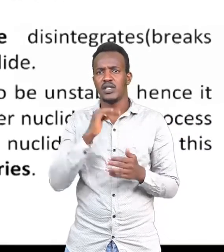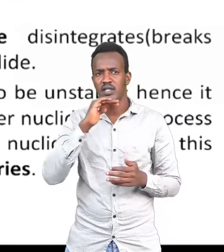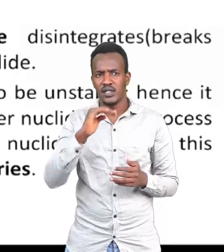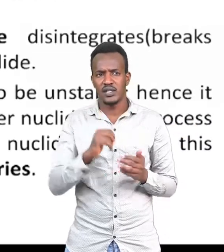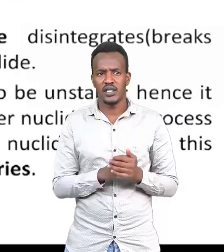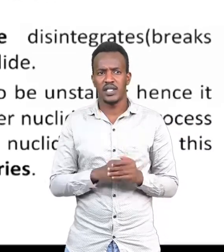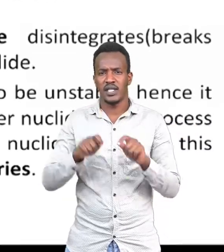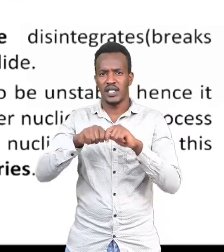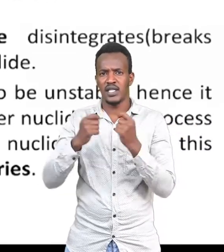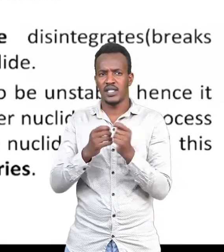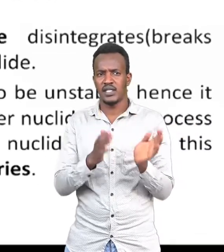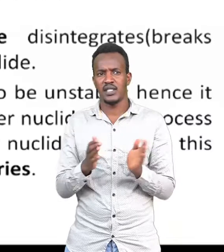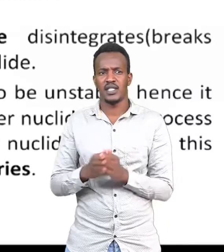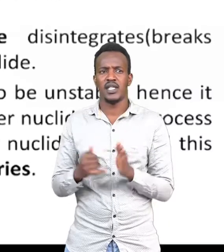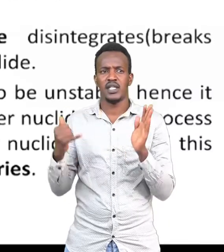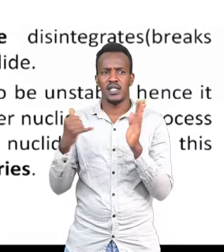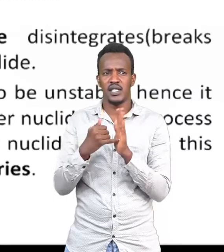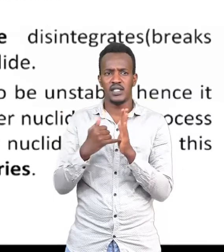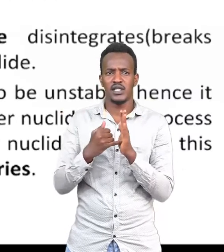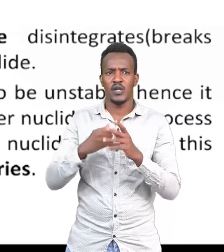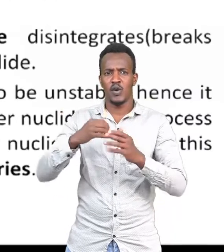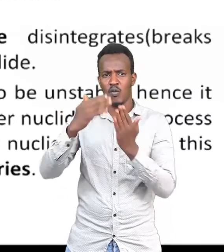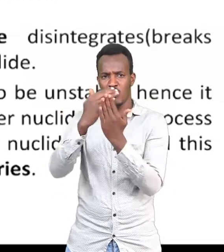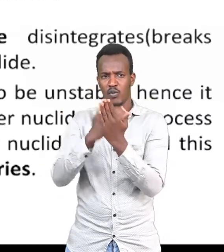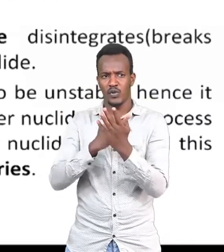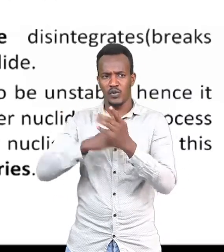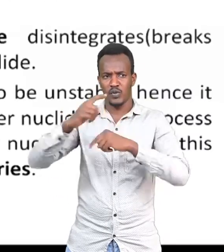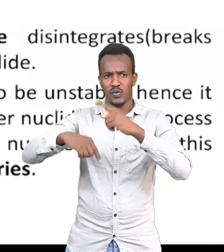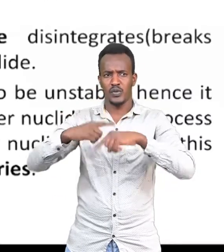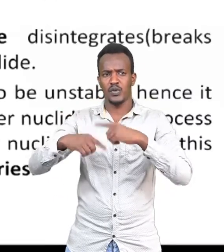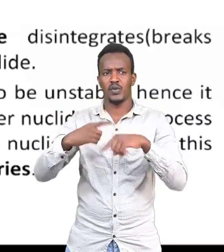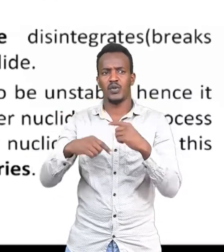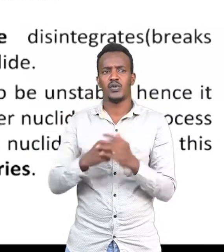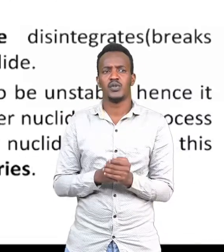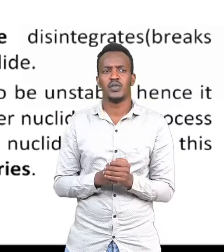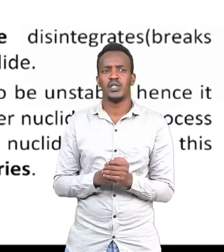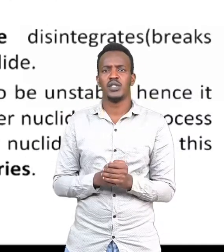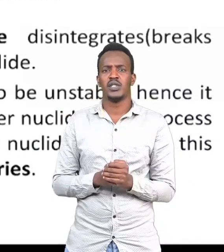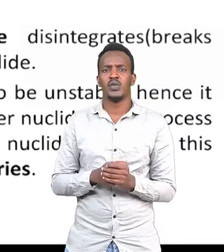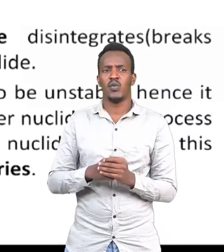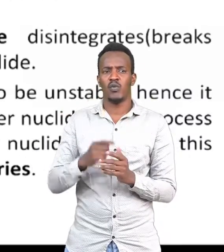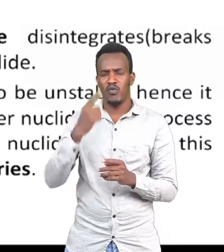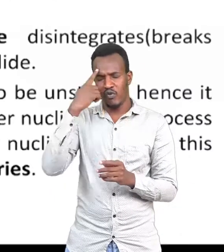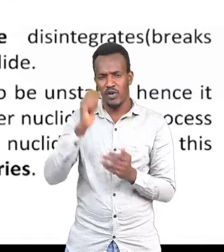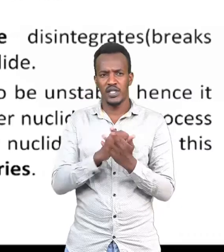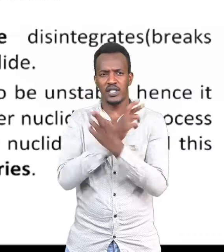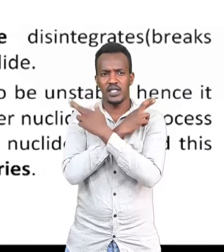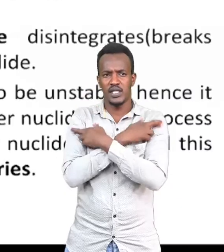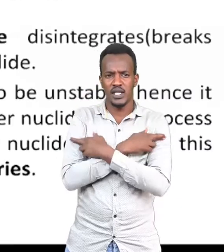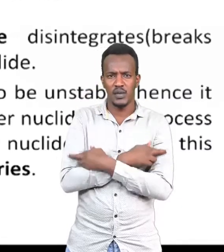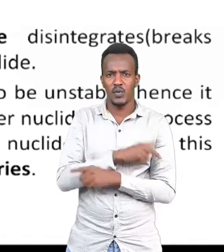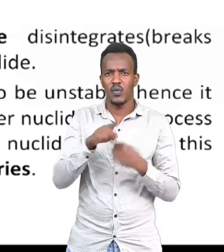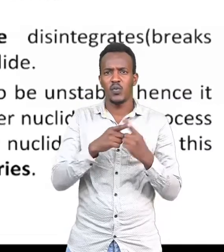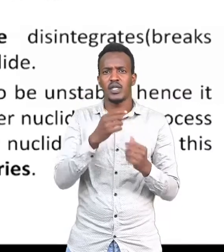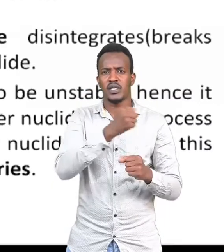waxa weeye dhikey seriouska. This process continues habkaasina markastaba wuu isoo sii daba socon doonaa until a stable nuclear it